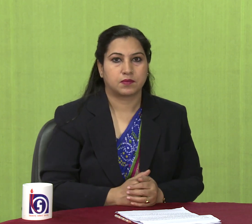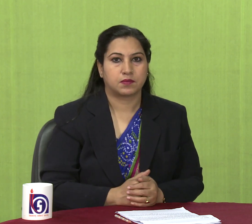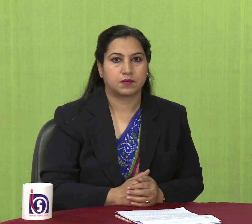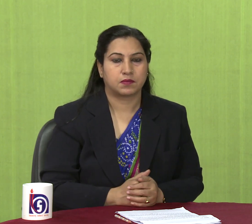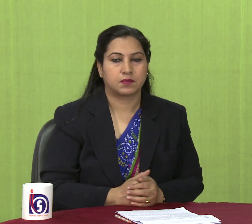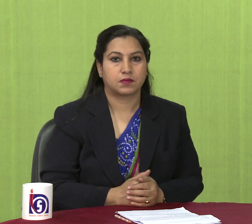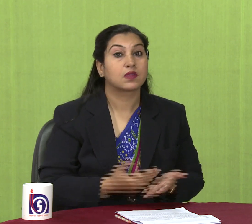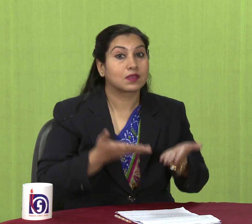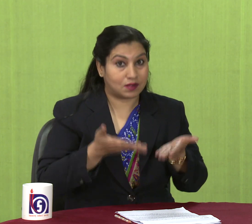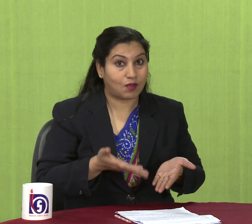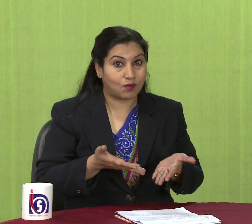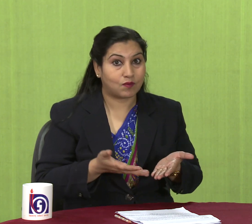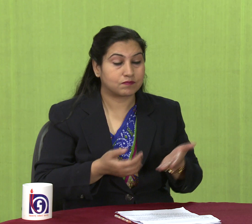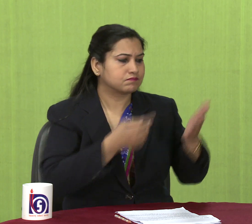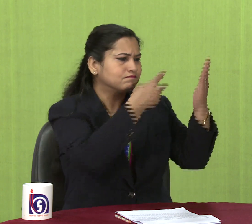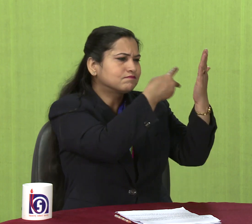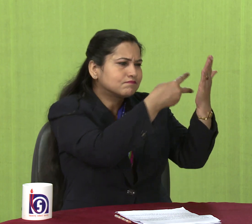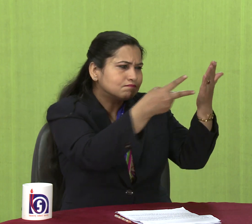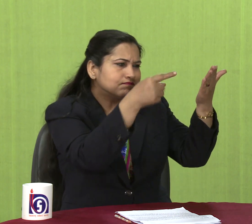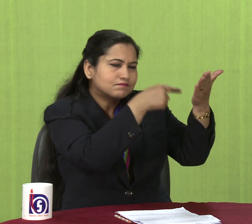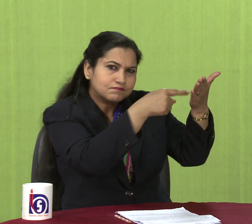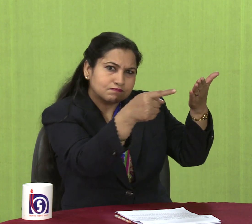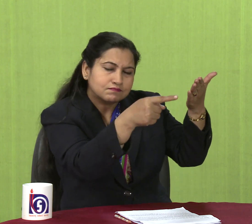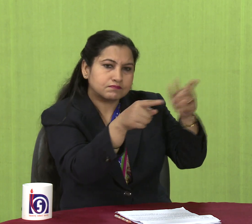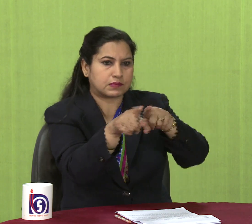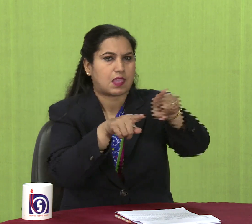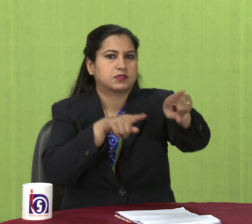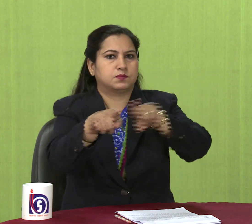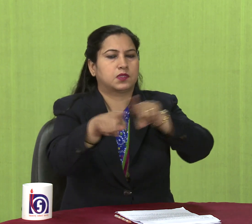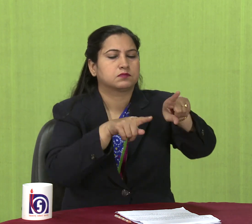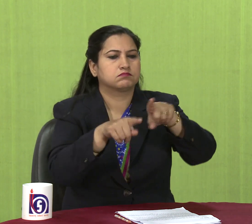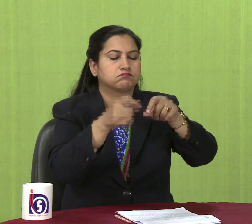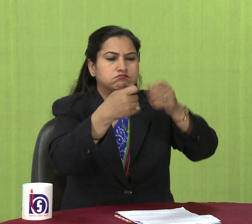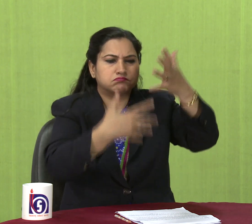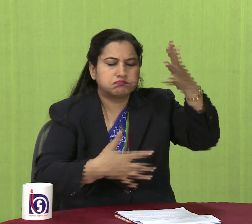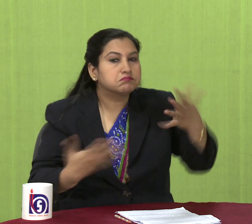तो अब हम इस दोहे की व्याख्या करने का प्रयास करते हैं।